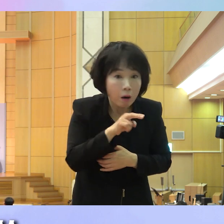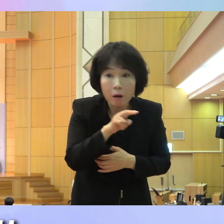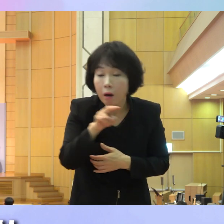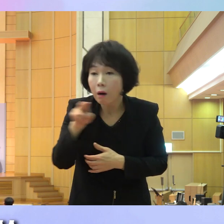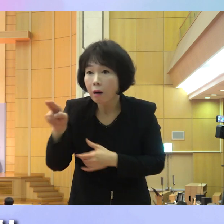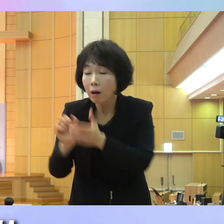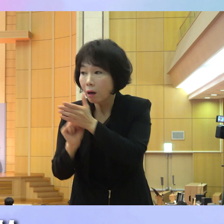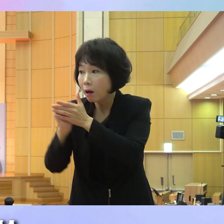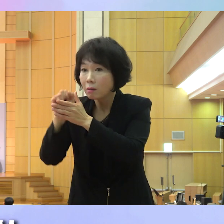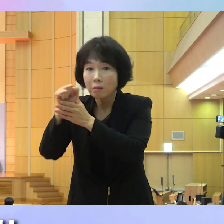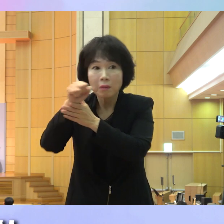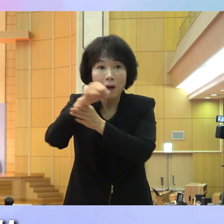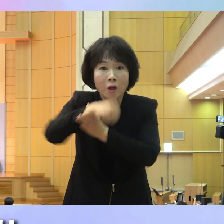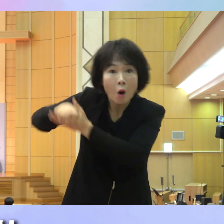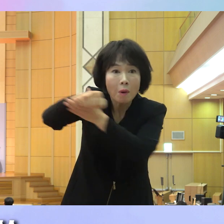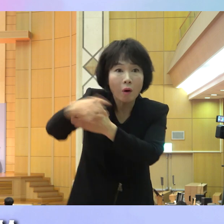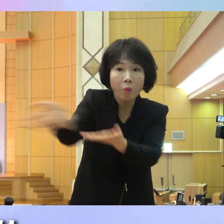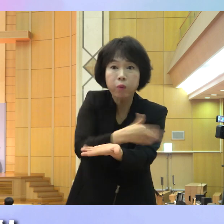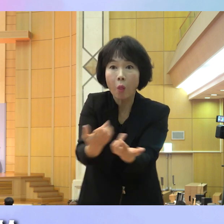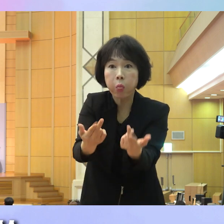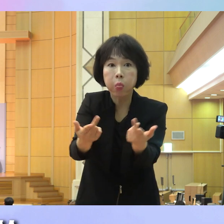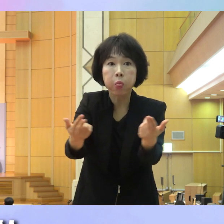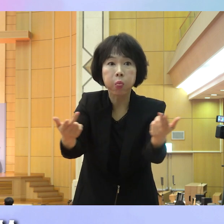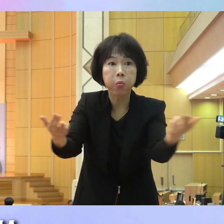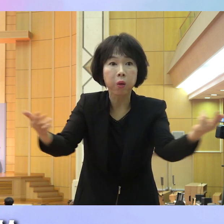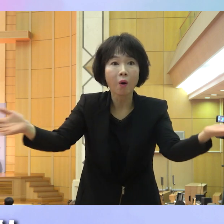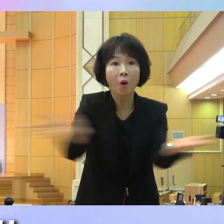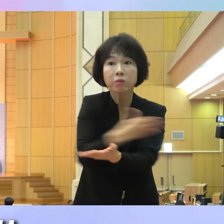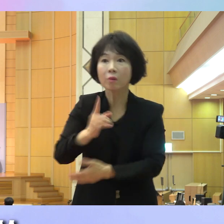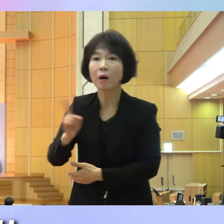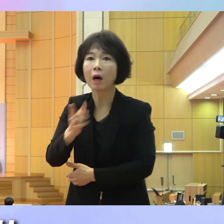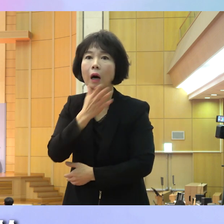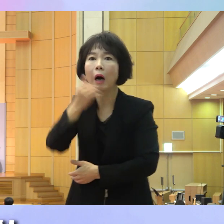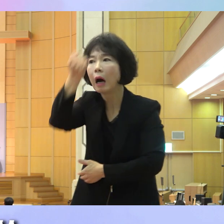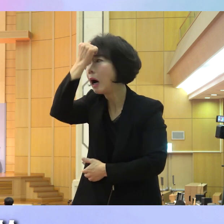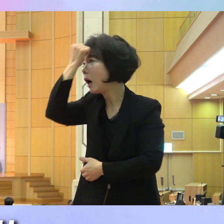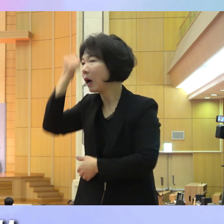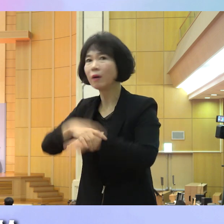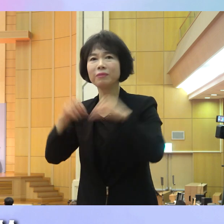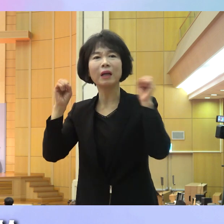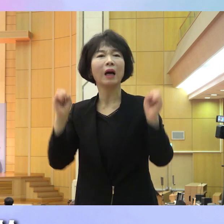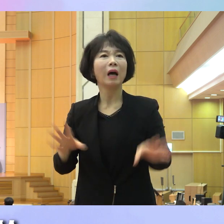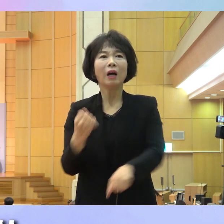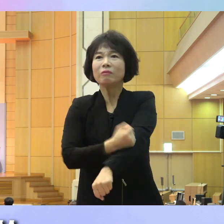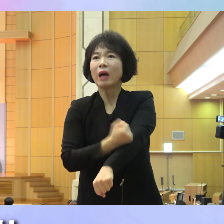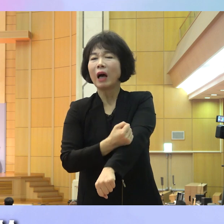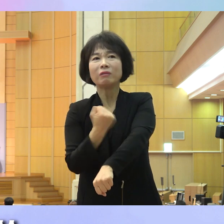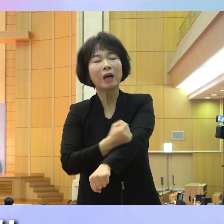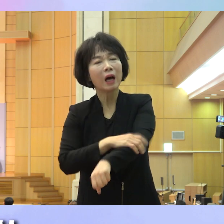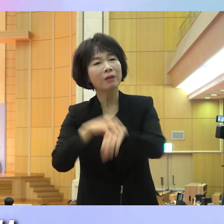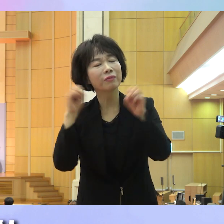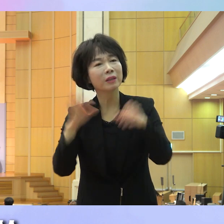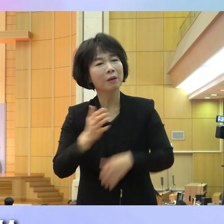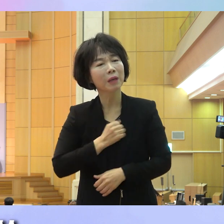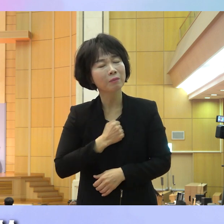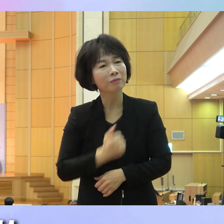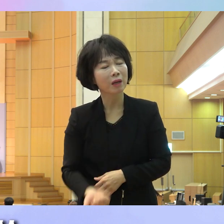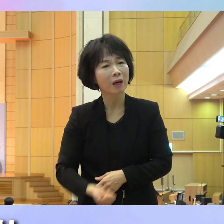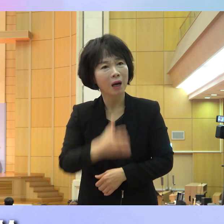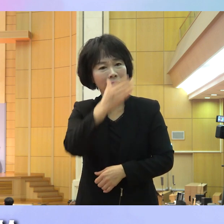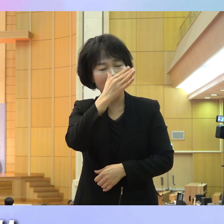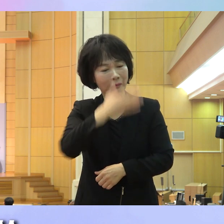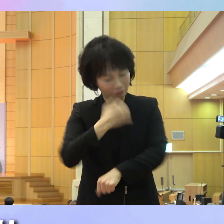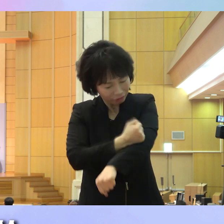때부터 자라나면서 가을까지 왜 사는 거예요? 솔직히 열매 맺으려고 사는 것이고, 농부로서는